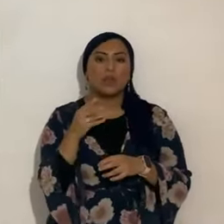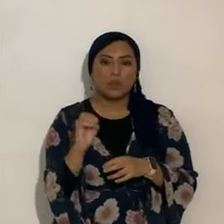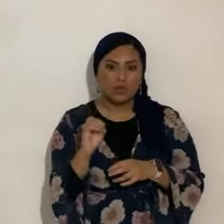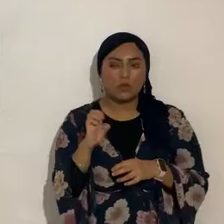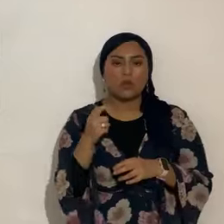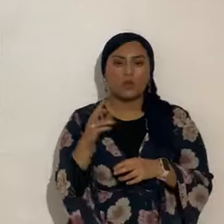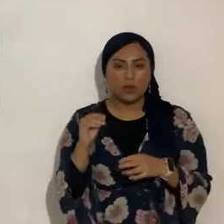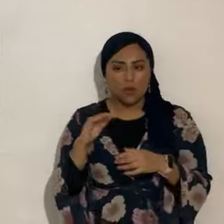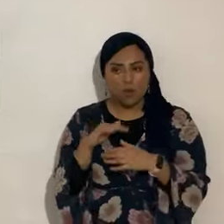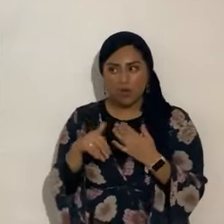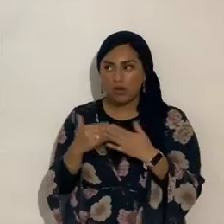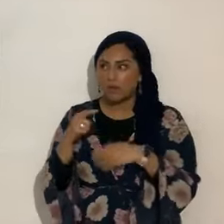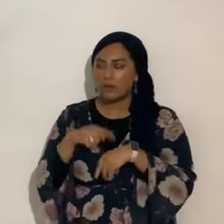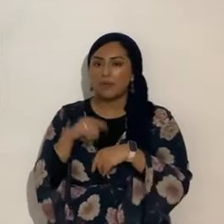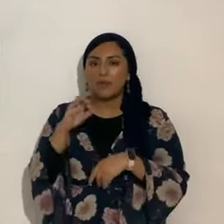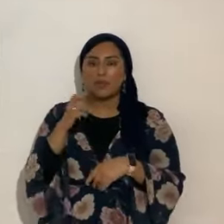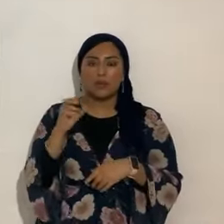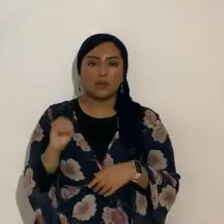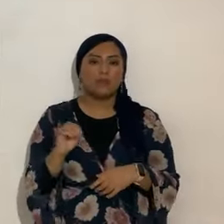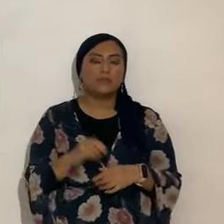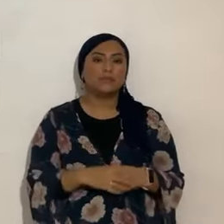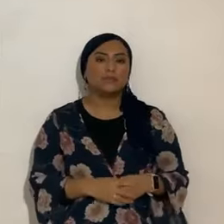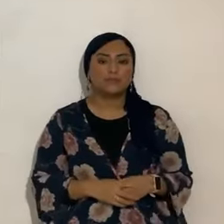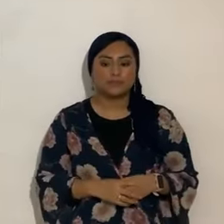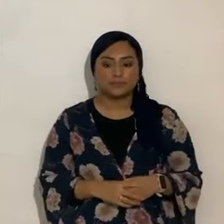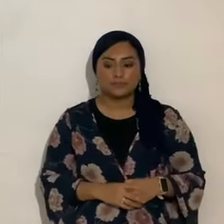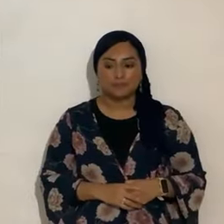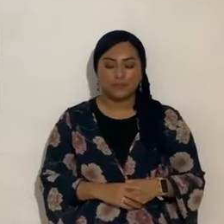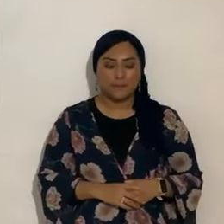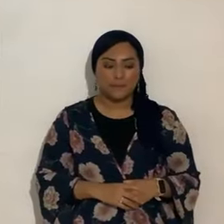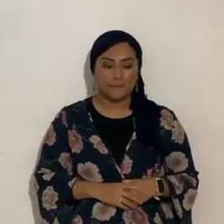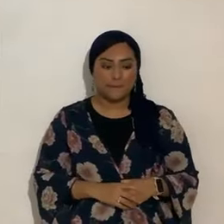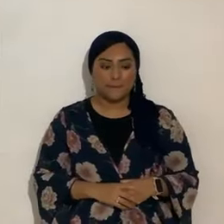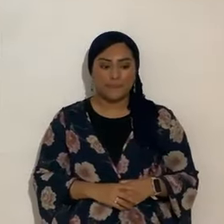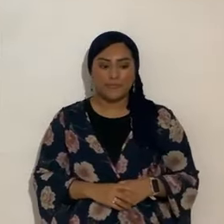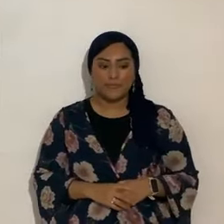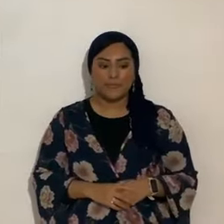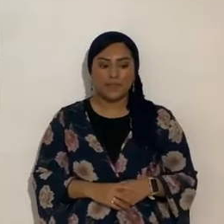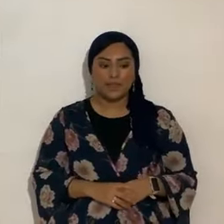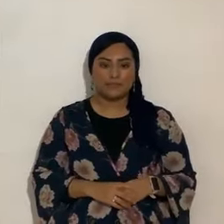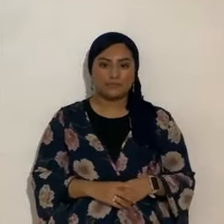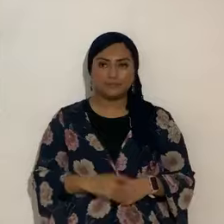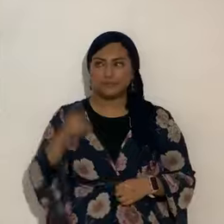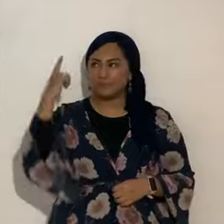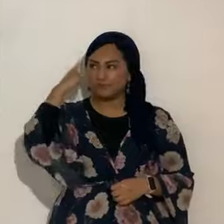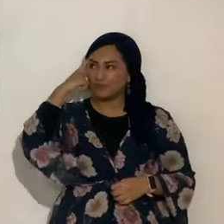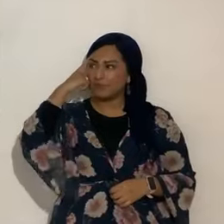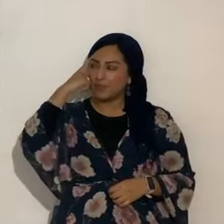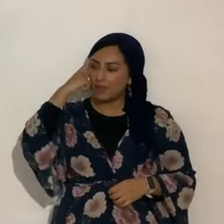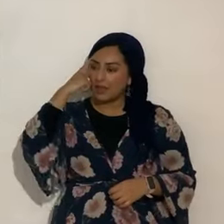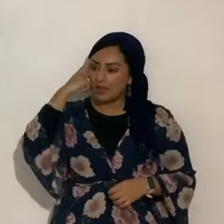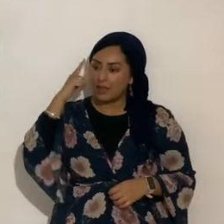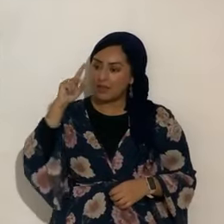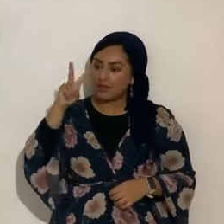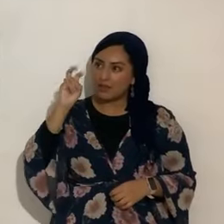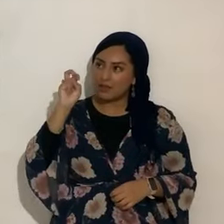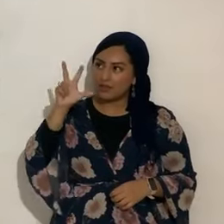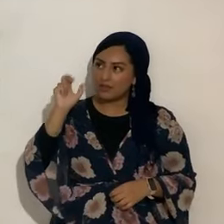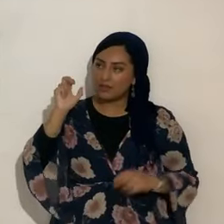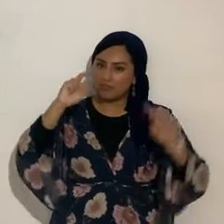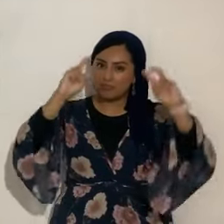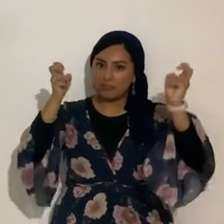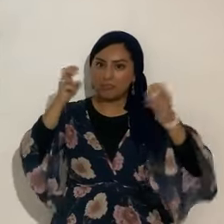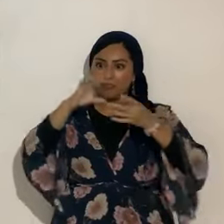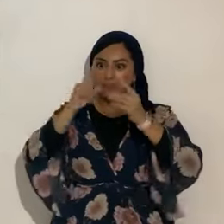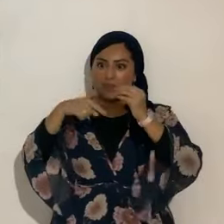ego. Todo el tiempo es el ego. Y perdóneme, bueno, es un decir, perdóneme, ya van como unos 200 o 300